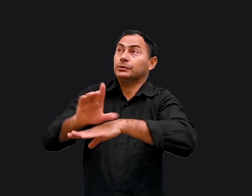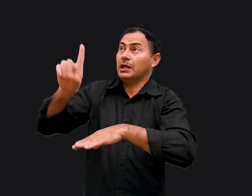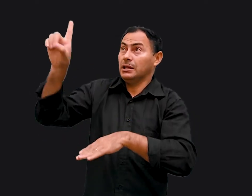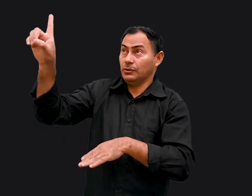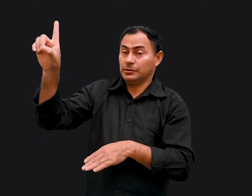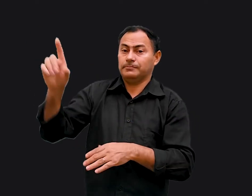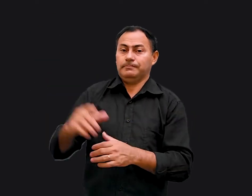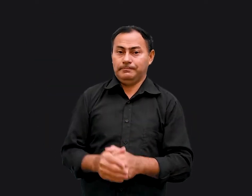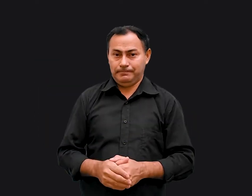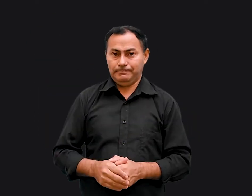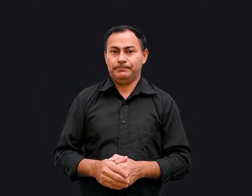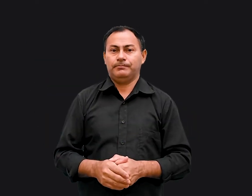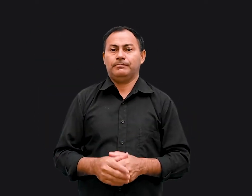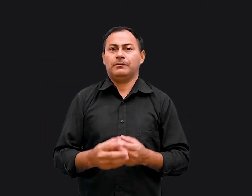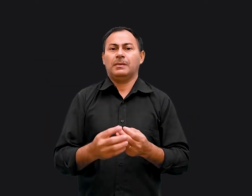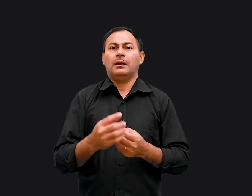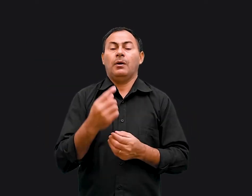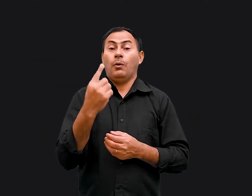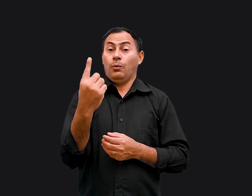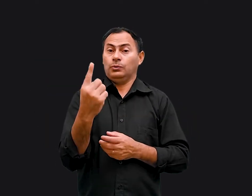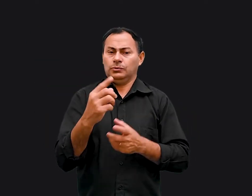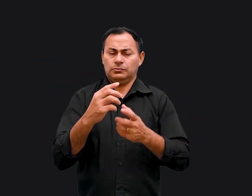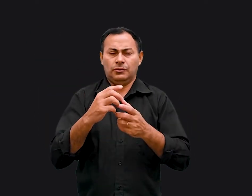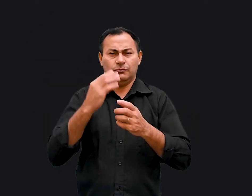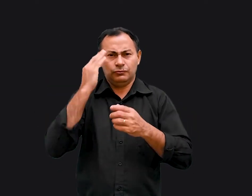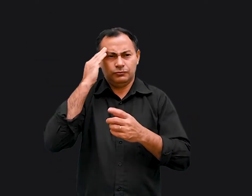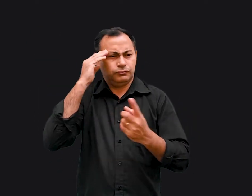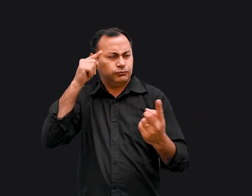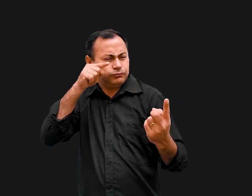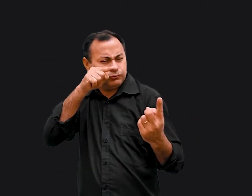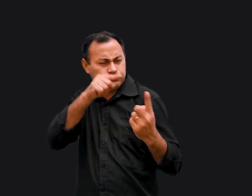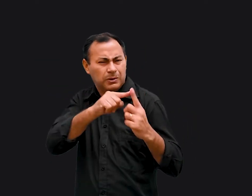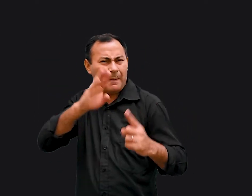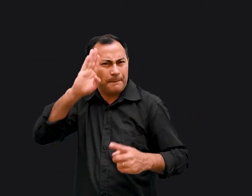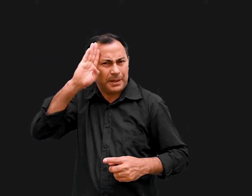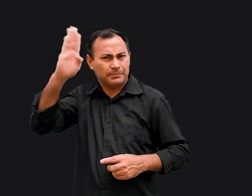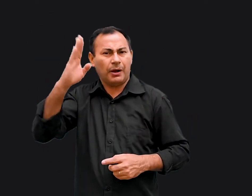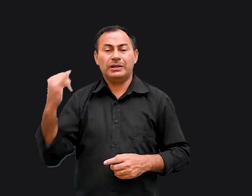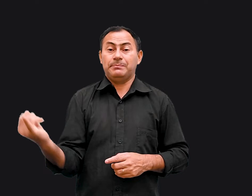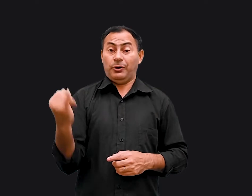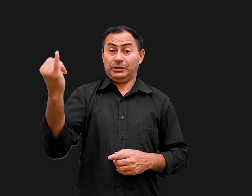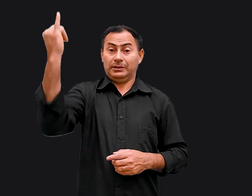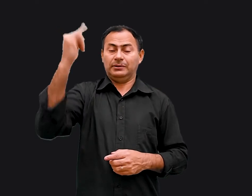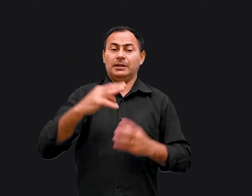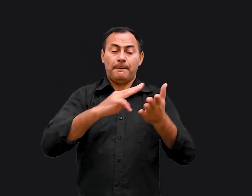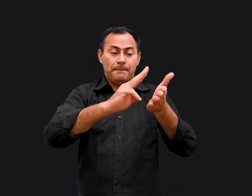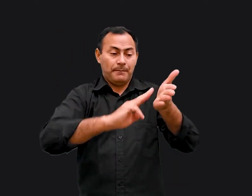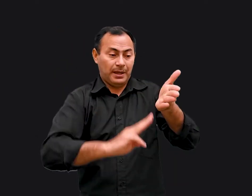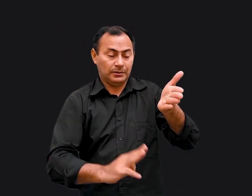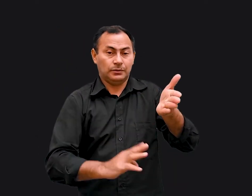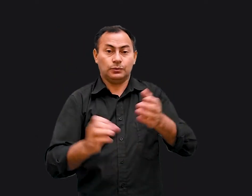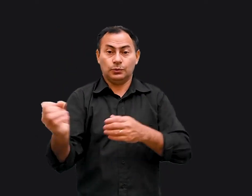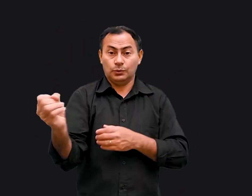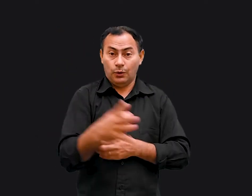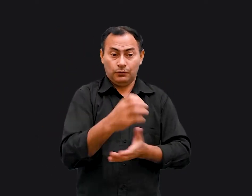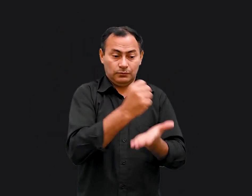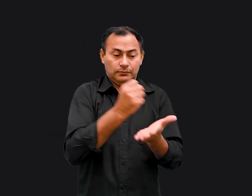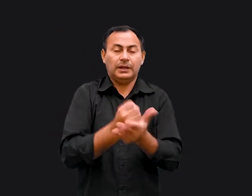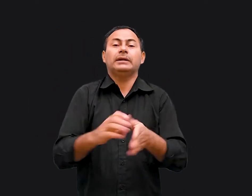Deus. Um dos grandes objetivos, e vamos dizer uma das grandes mensagens do Novo Testamento e do Velho